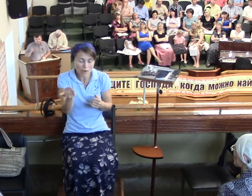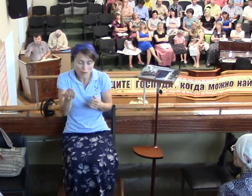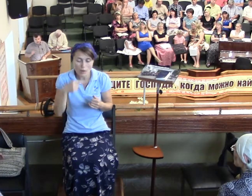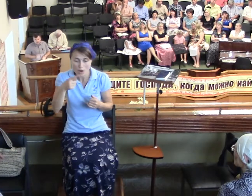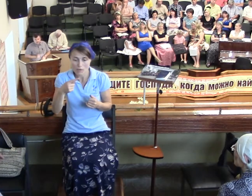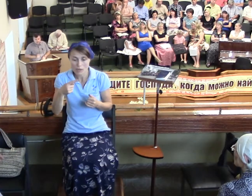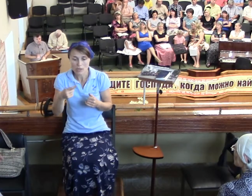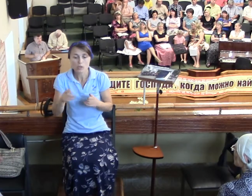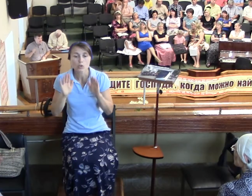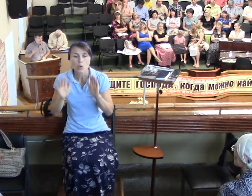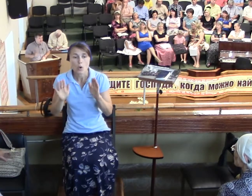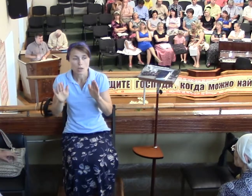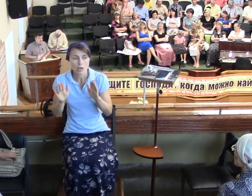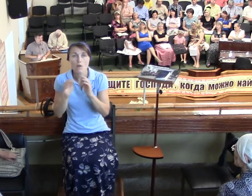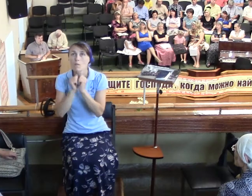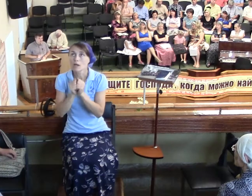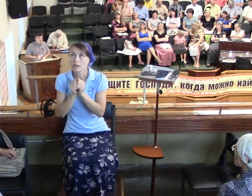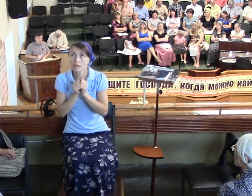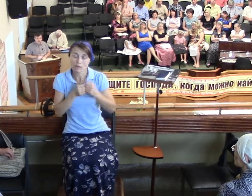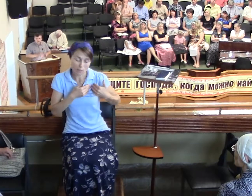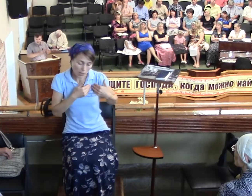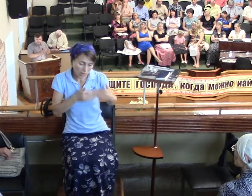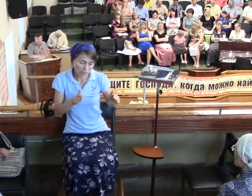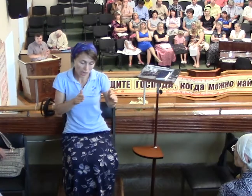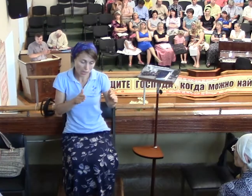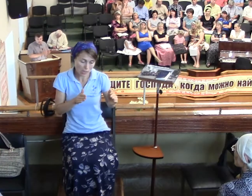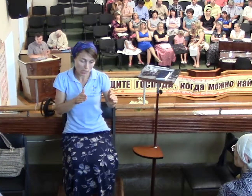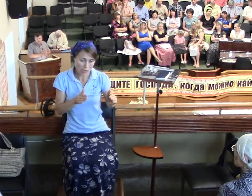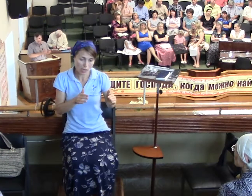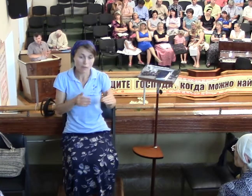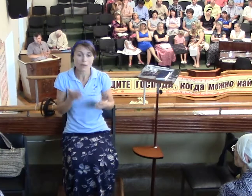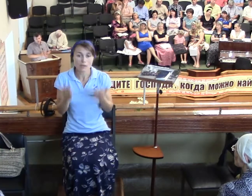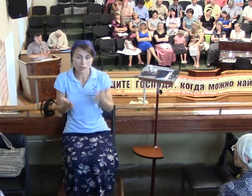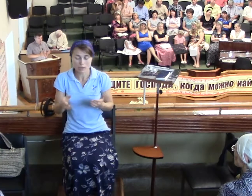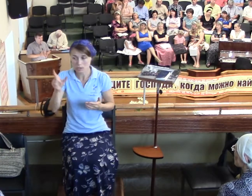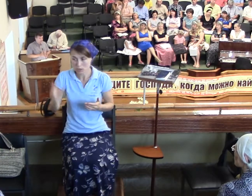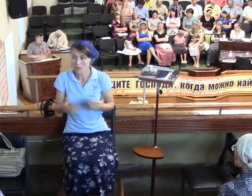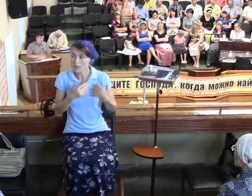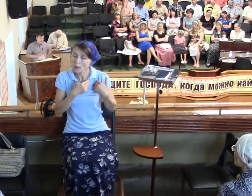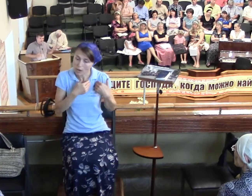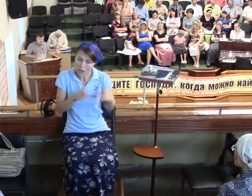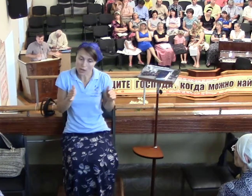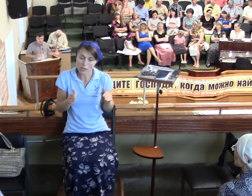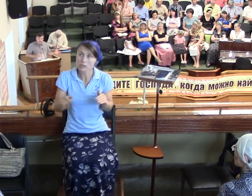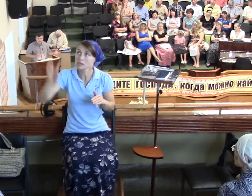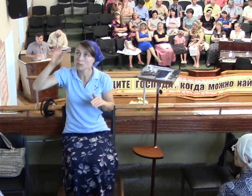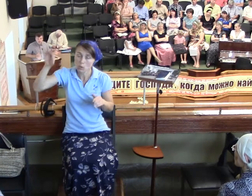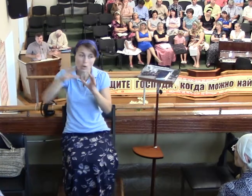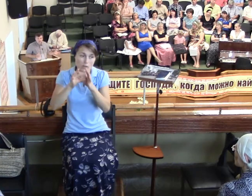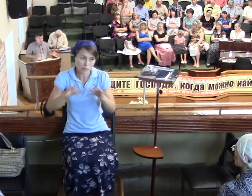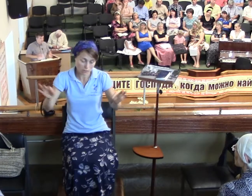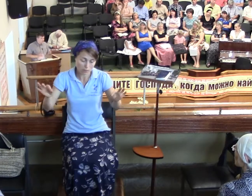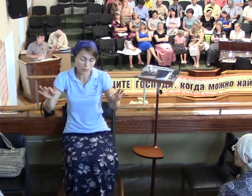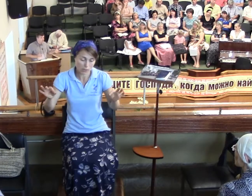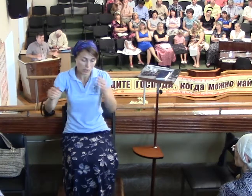В молитве покаяния вы можете прийти, действительно, Бог дает вот этот истинный покой для души. Бог освобождает не только от вредных